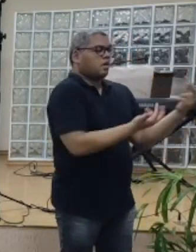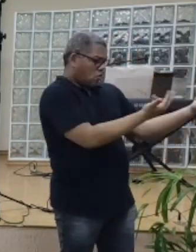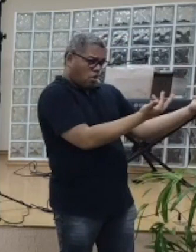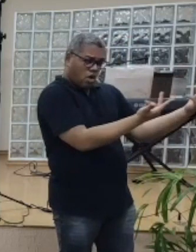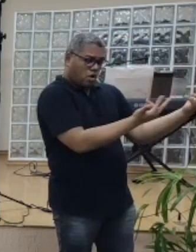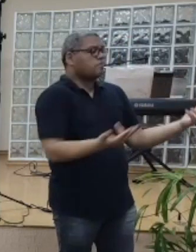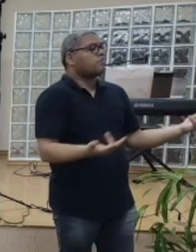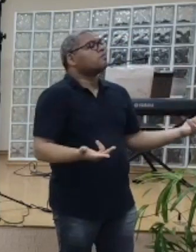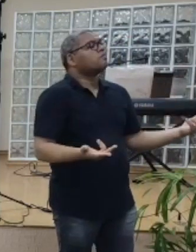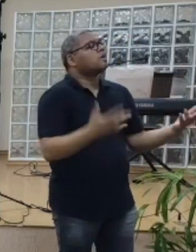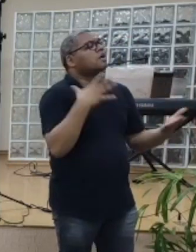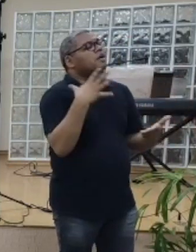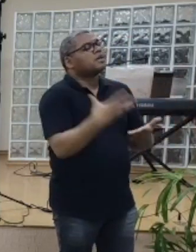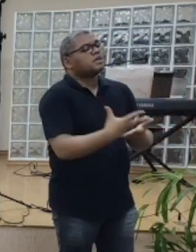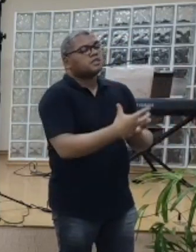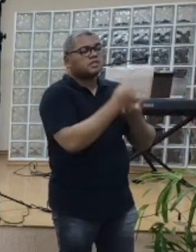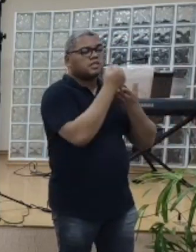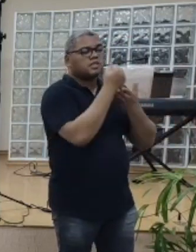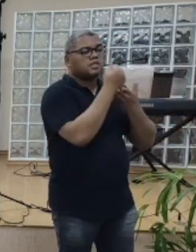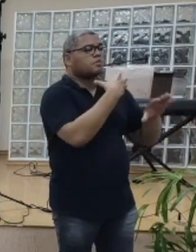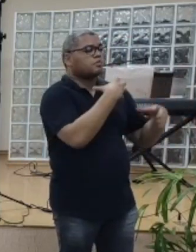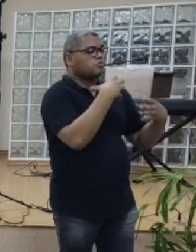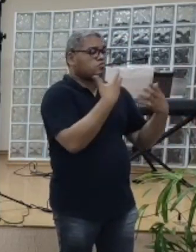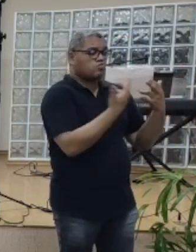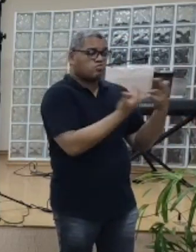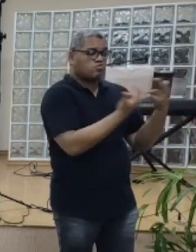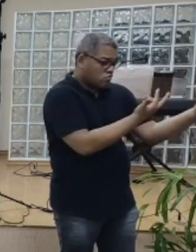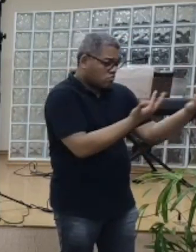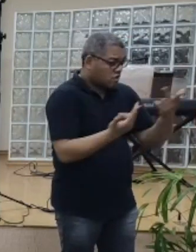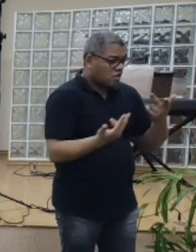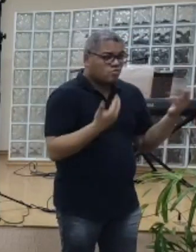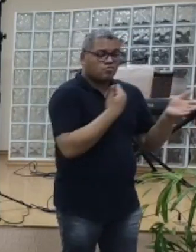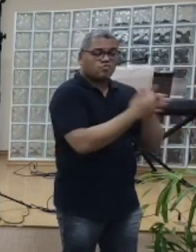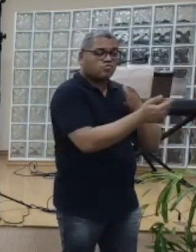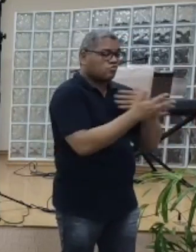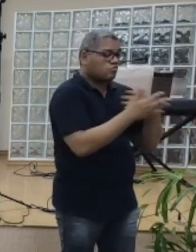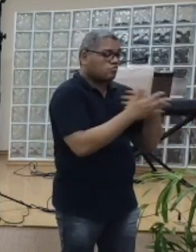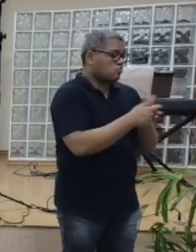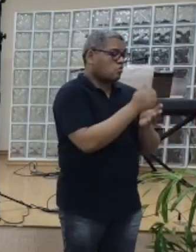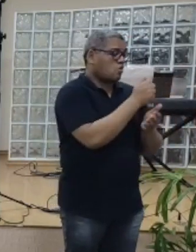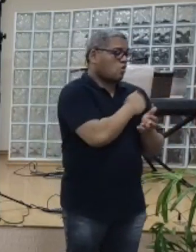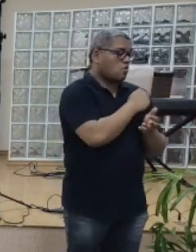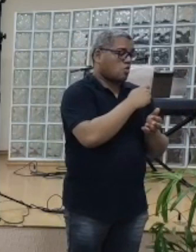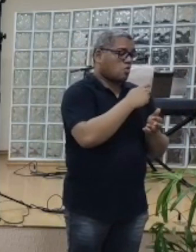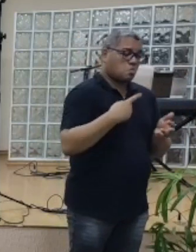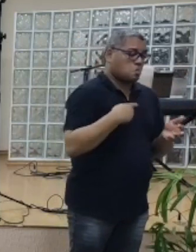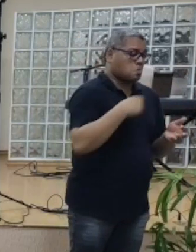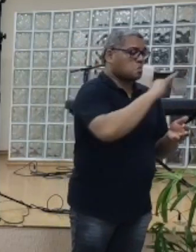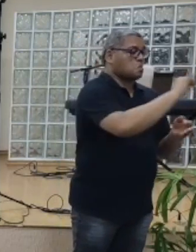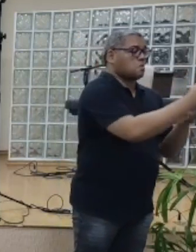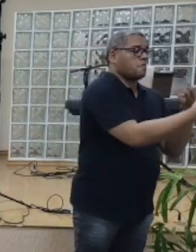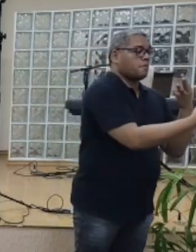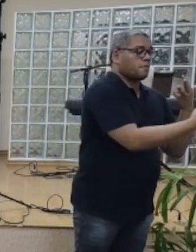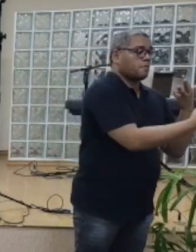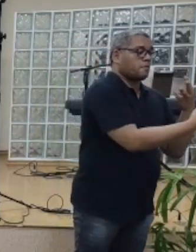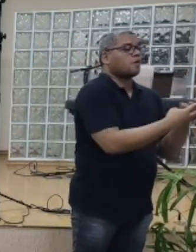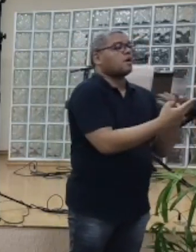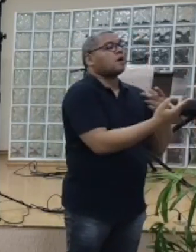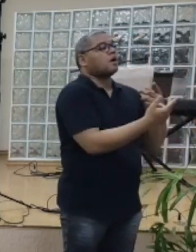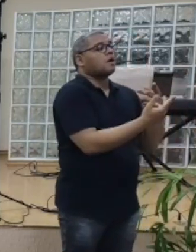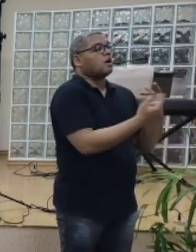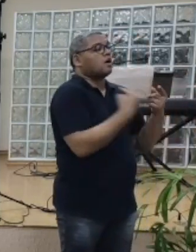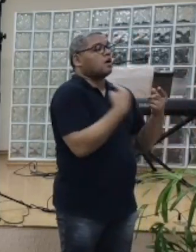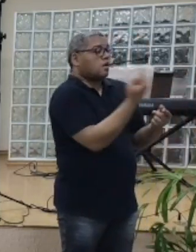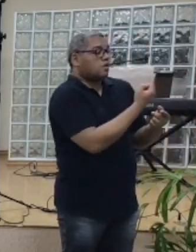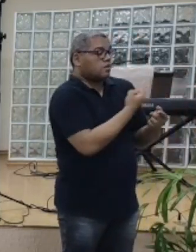iguais, salvos da mesma forma, independente dele ser apóstolo e judeu, ele foi justificado pela graça em